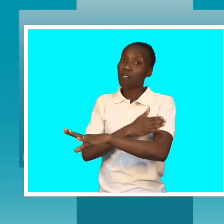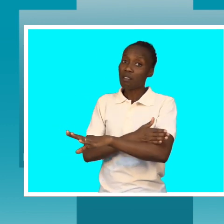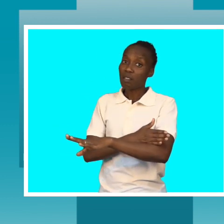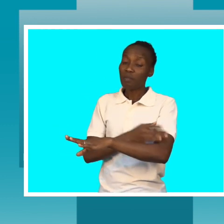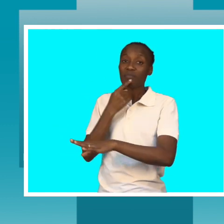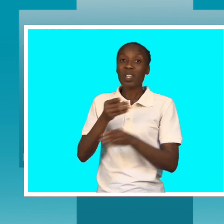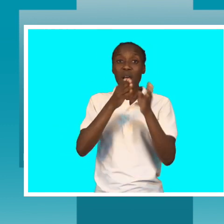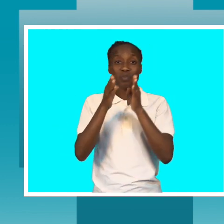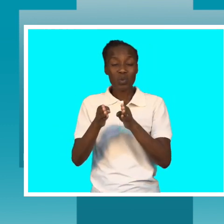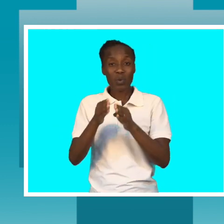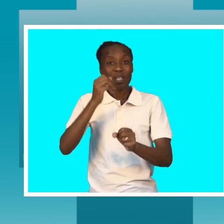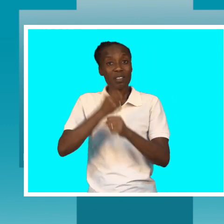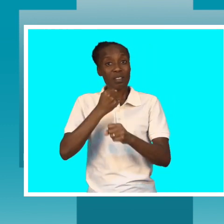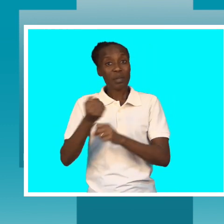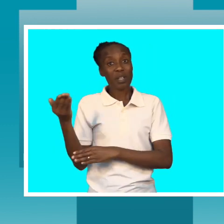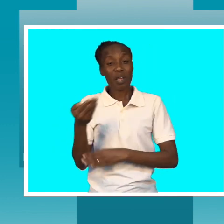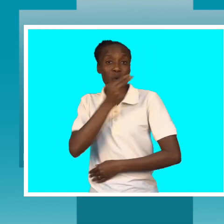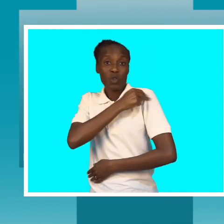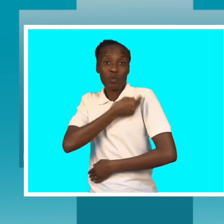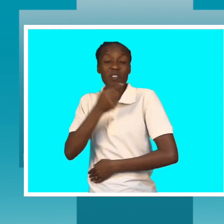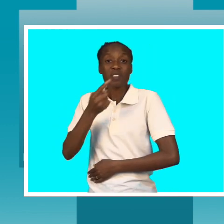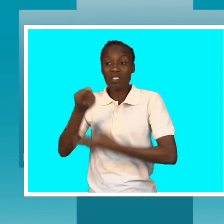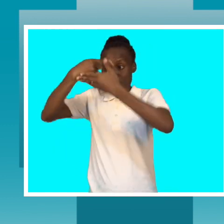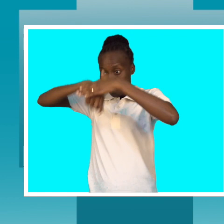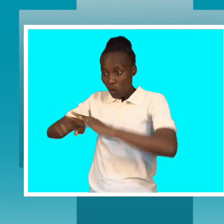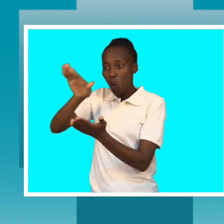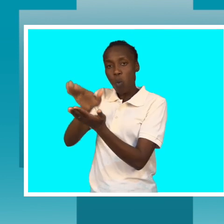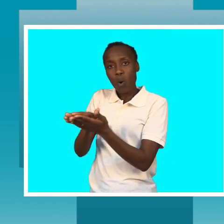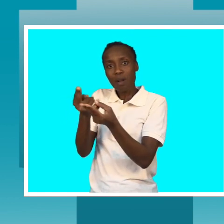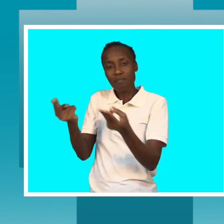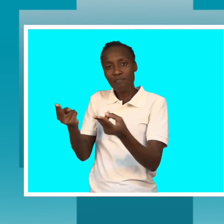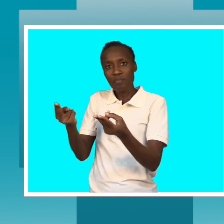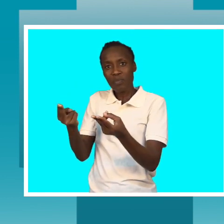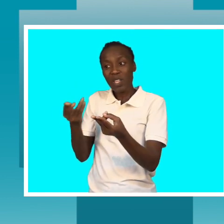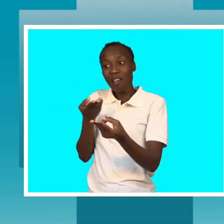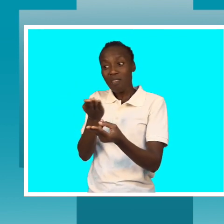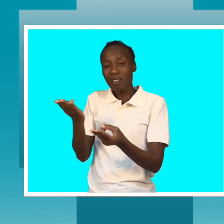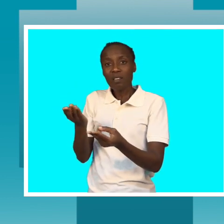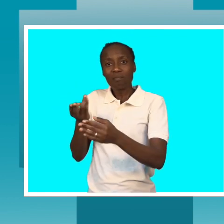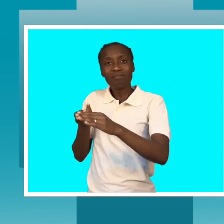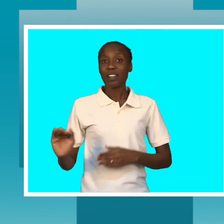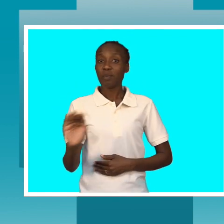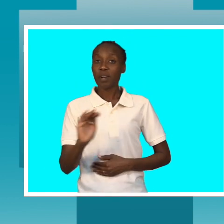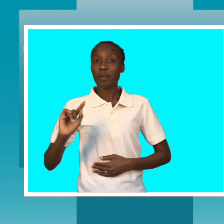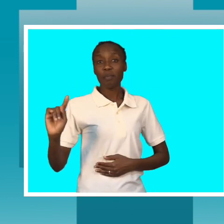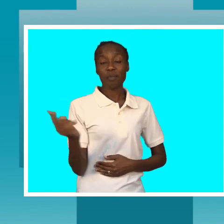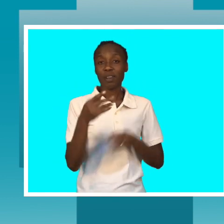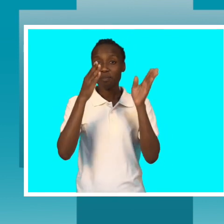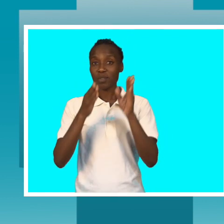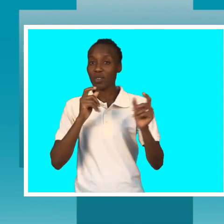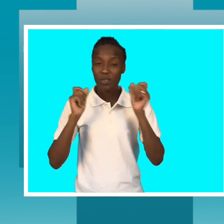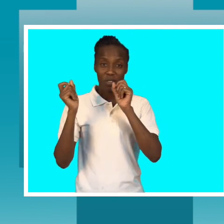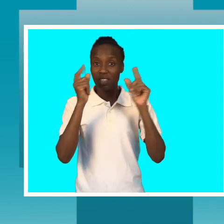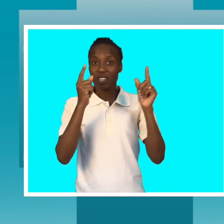matou. Ela disse, bom dia. Já estava sentada aí, da forma como me explicaram. Ela aqui no bairro